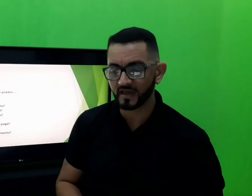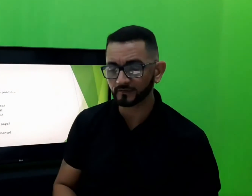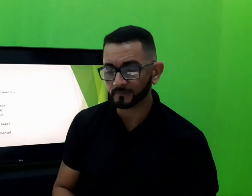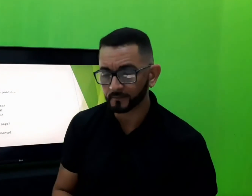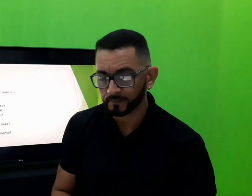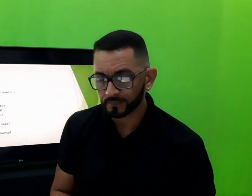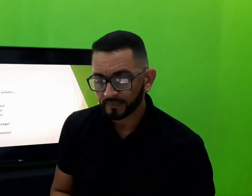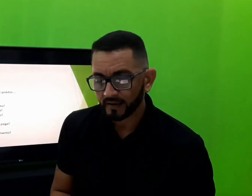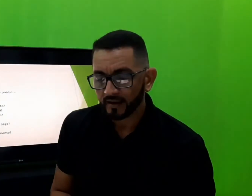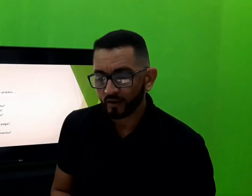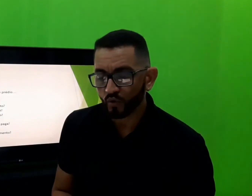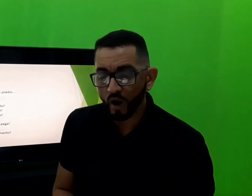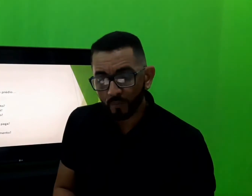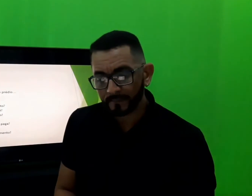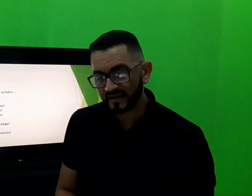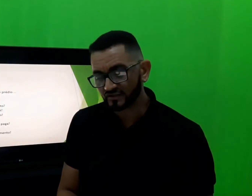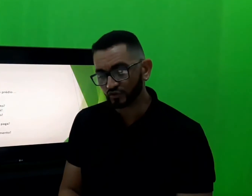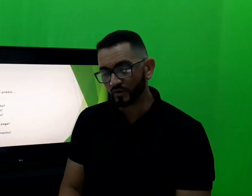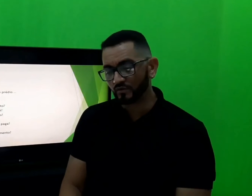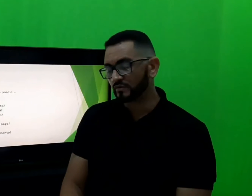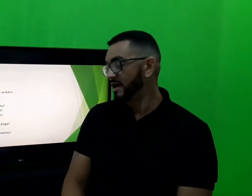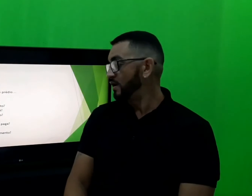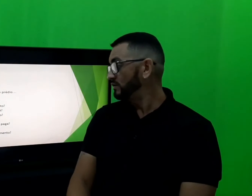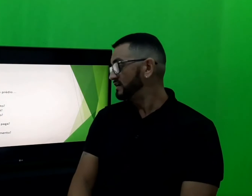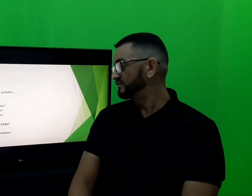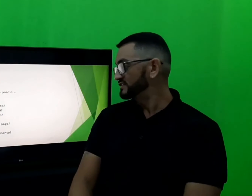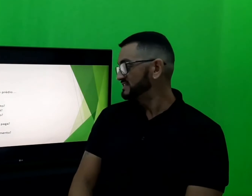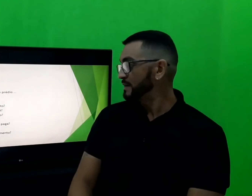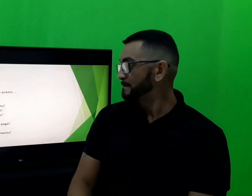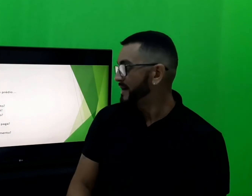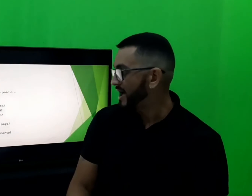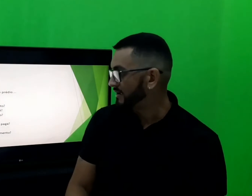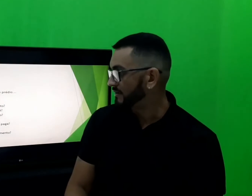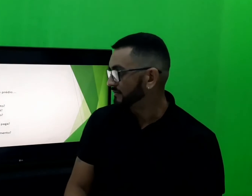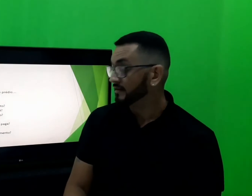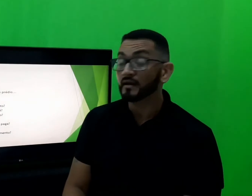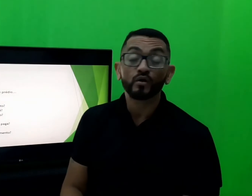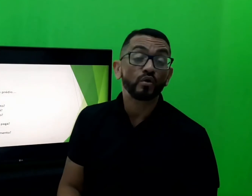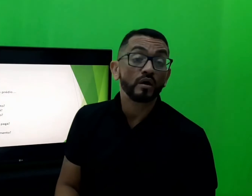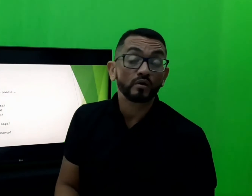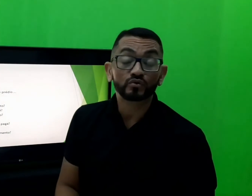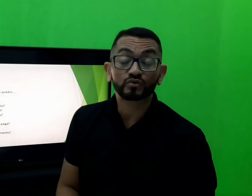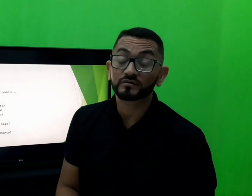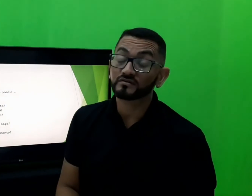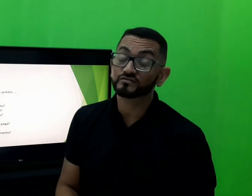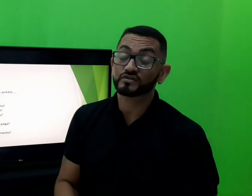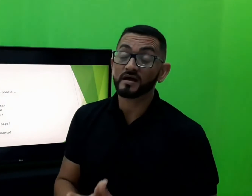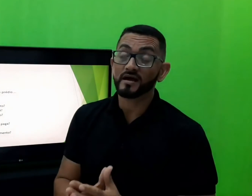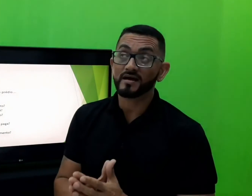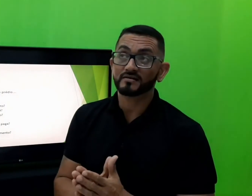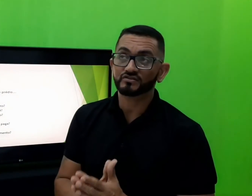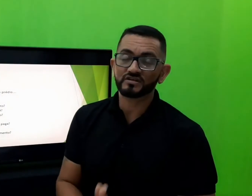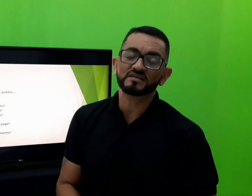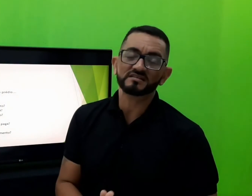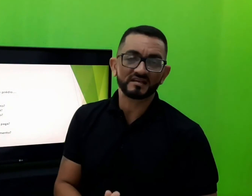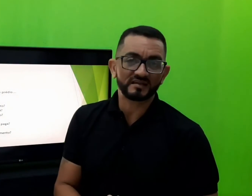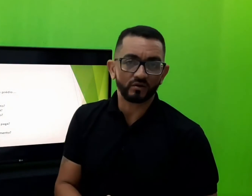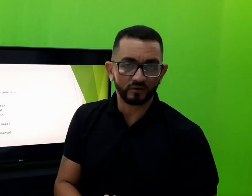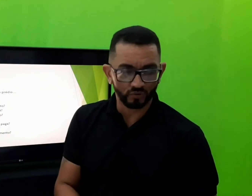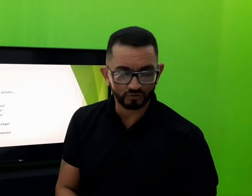Certo? Qual o preço do aluguel que você paga? Eu já disse nessa aula